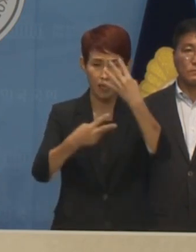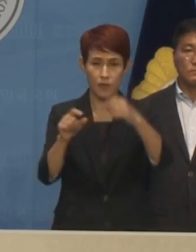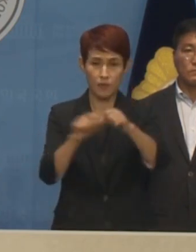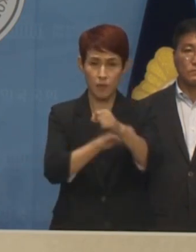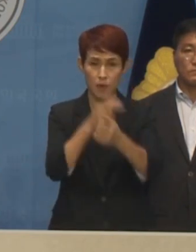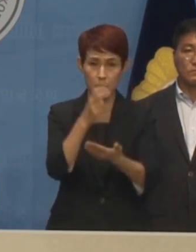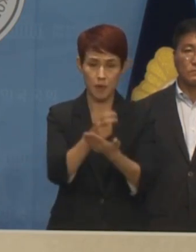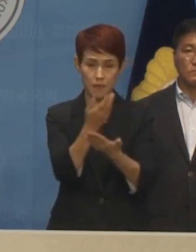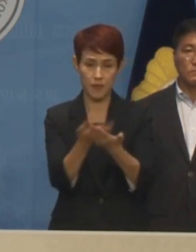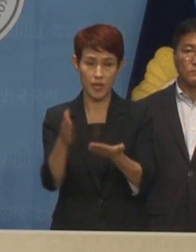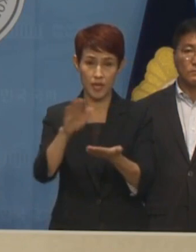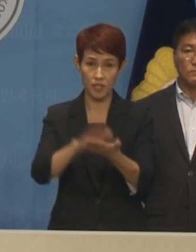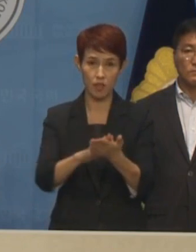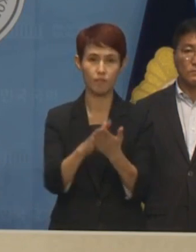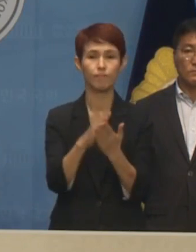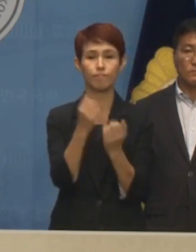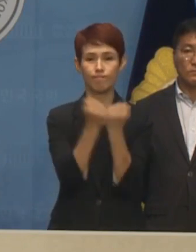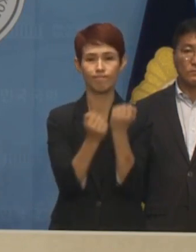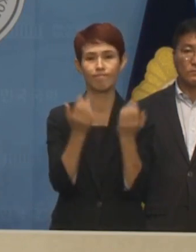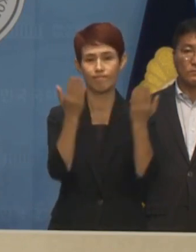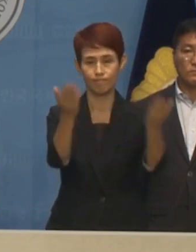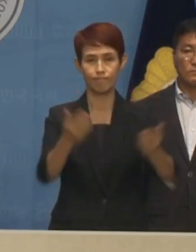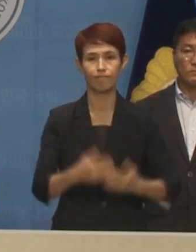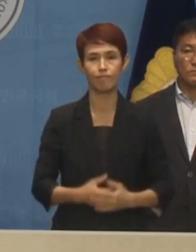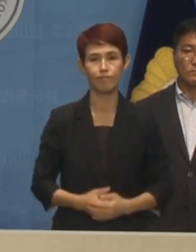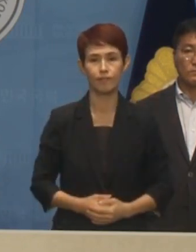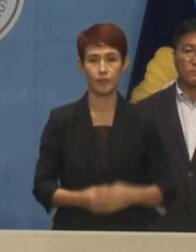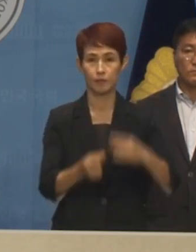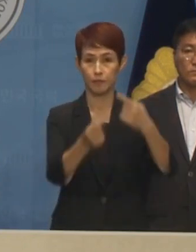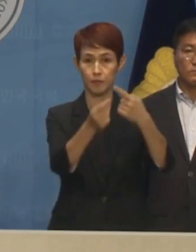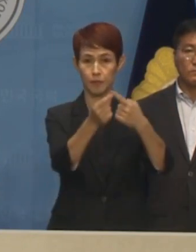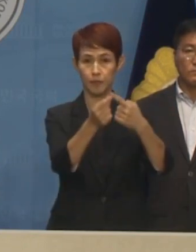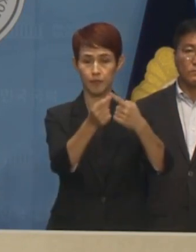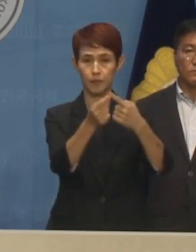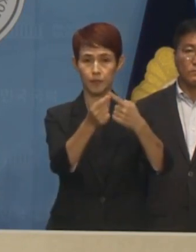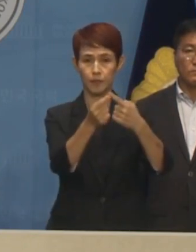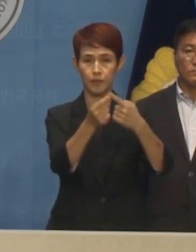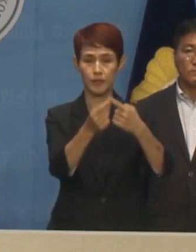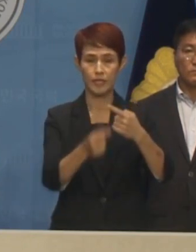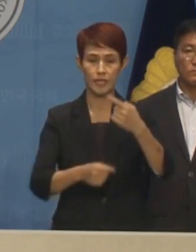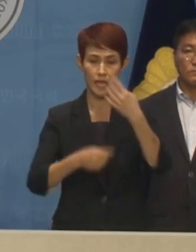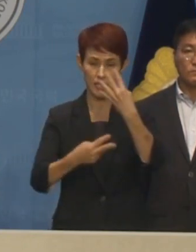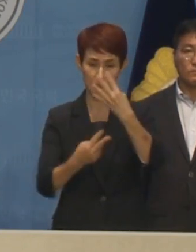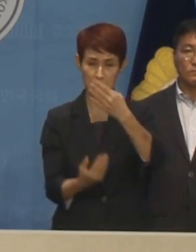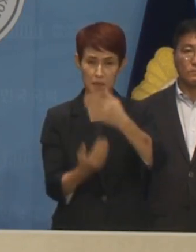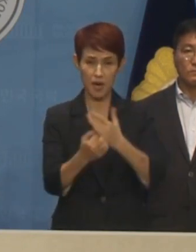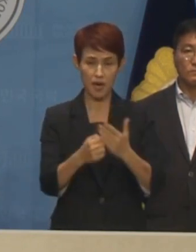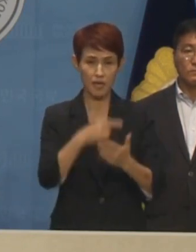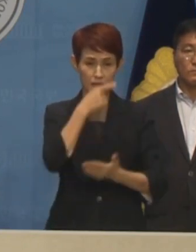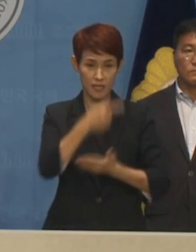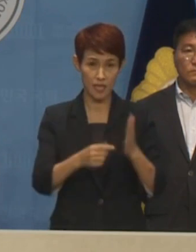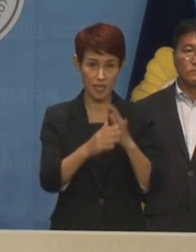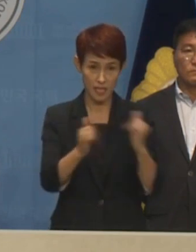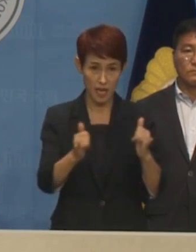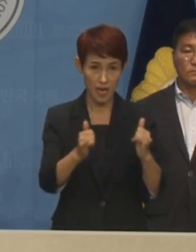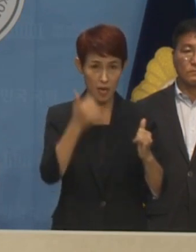특별법 개정안을 말씀드리고자 합니다. 첫째, 4.3의 희생자